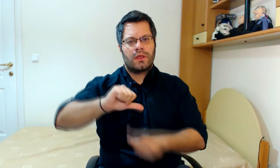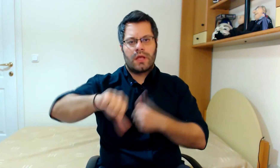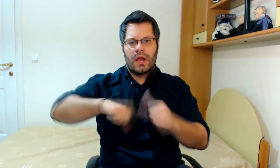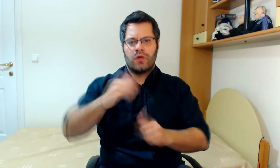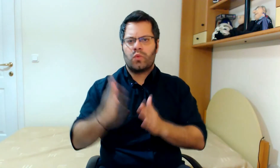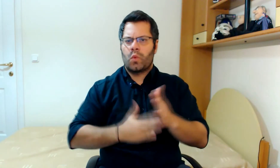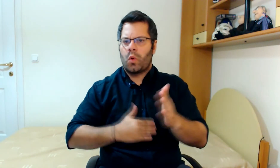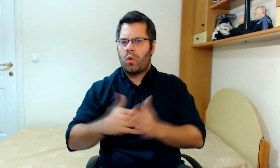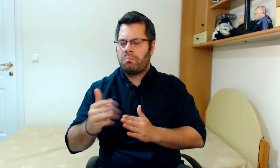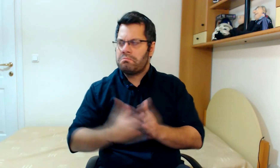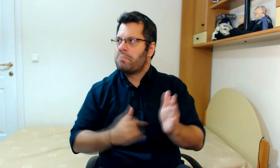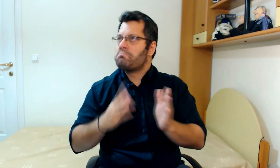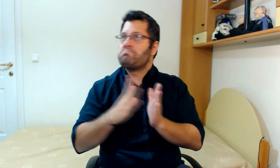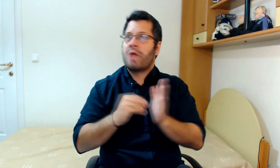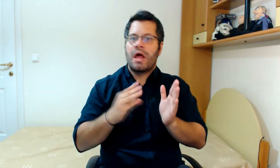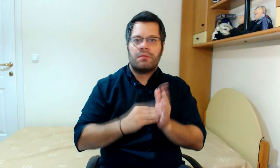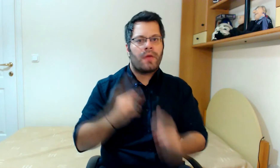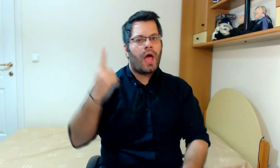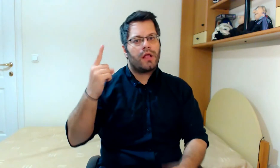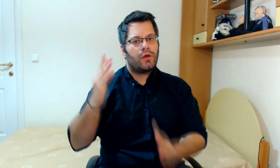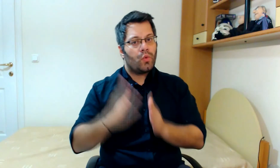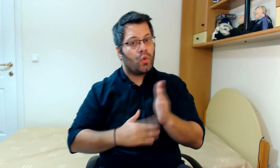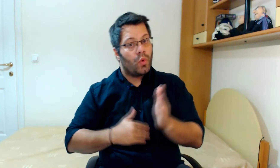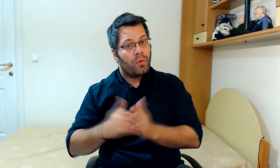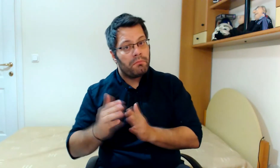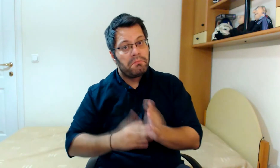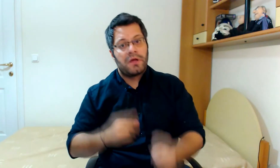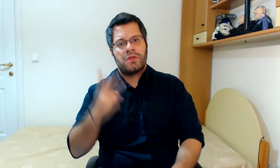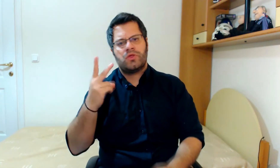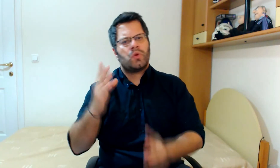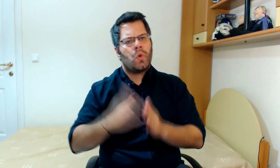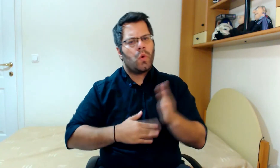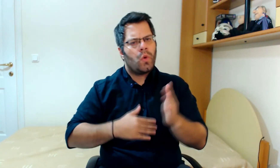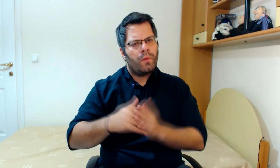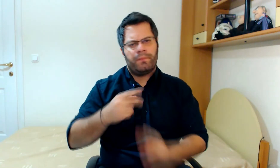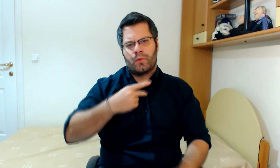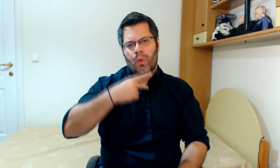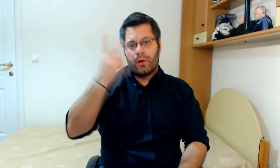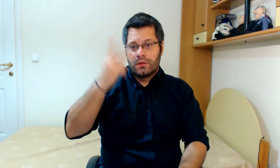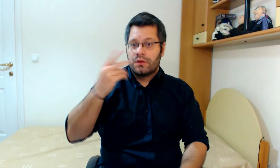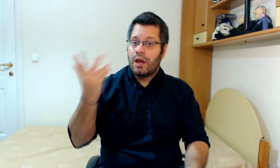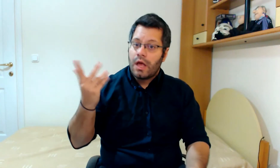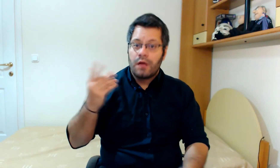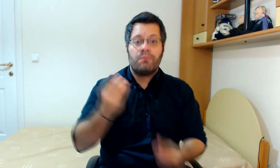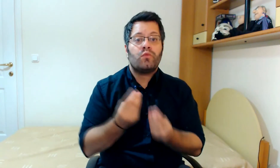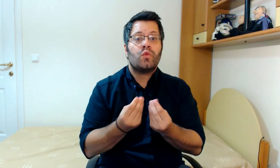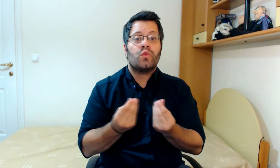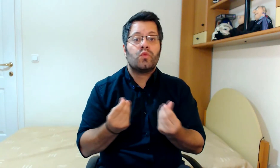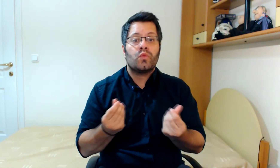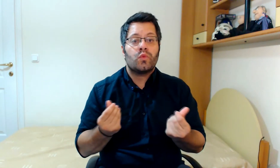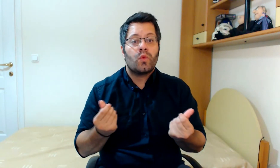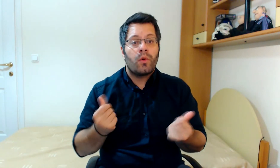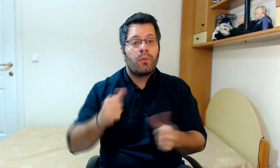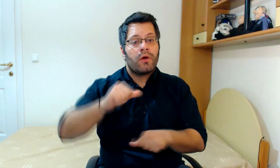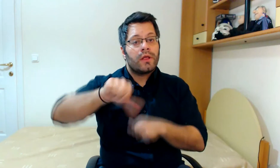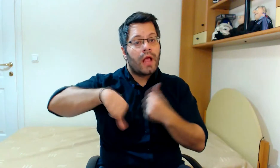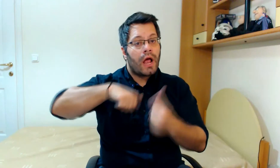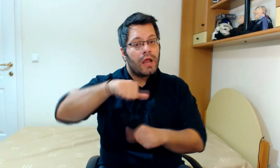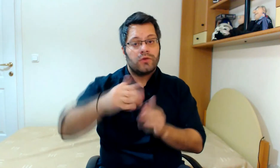μπορείς να αλλάξεις το χρώμα, παράδειγμα να έχεις ένα χρώμα, 2 χρώματα, ό,τι θέλεις, αλλά και με ποιον τρόπο θα